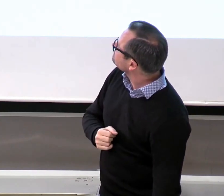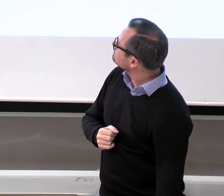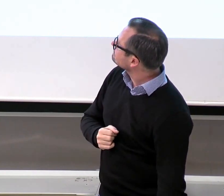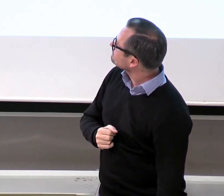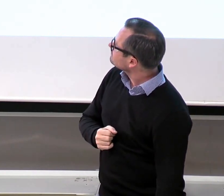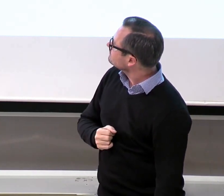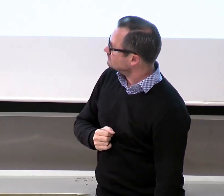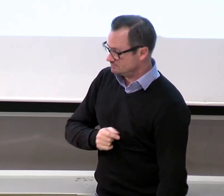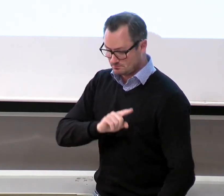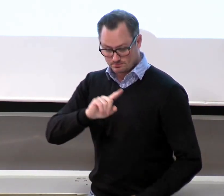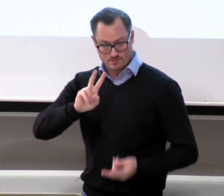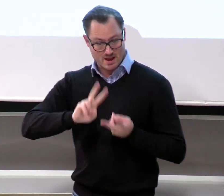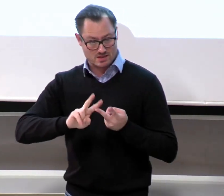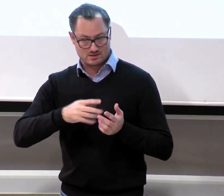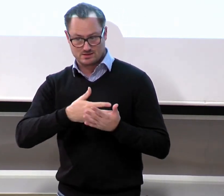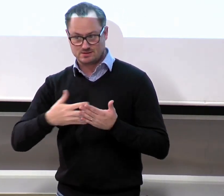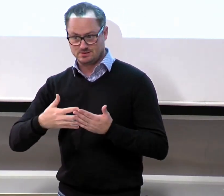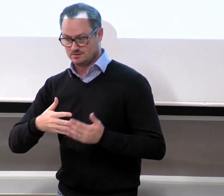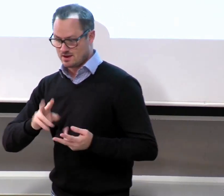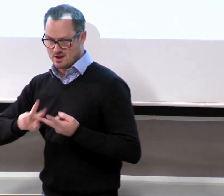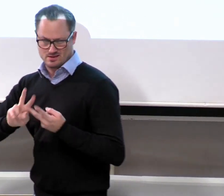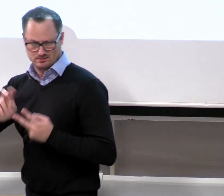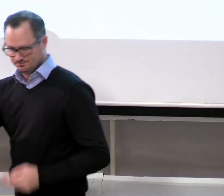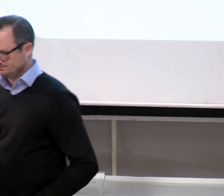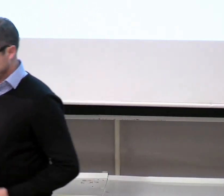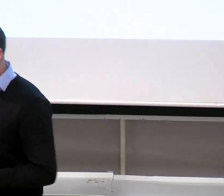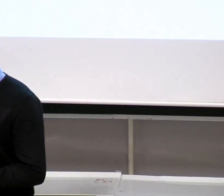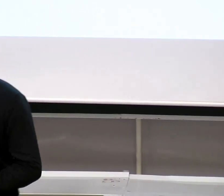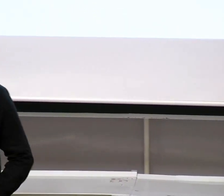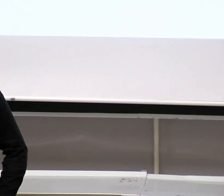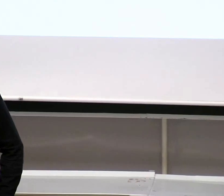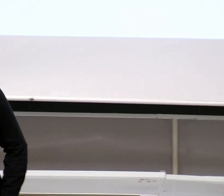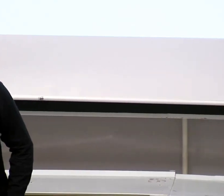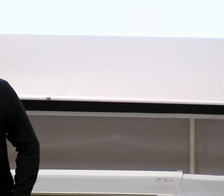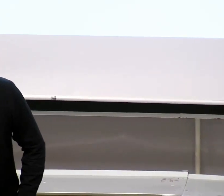finns på den nivån, över nivå 4. Vi ska visa ett exempel på en annan text också.